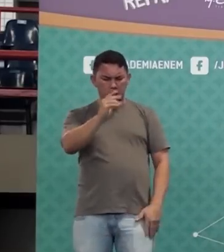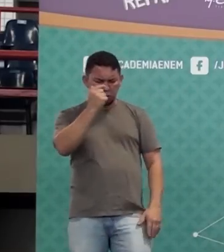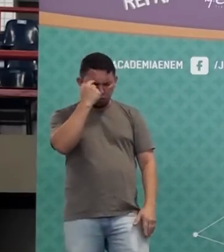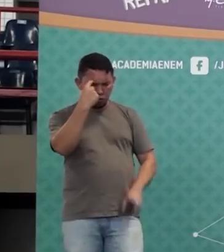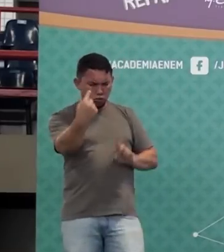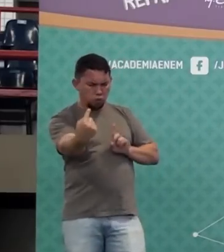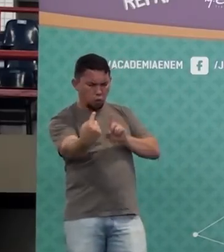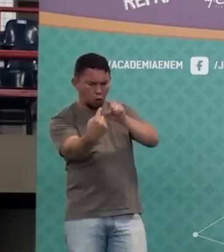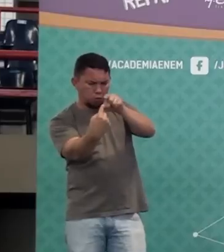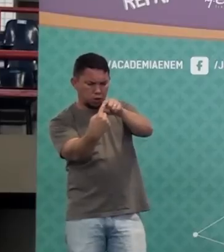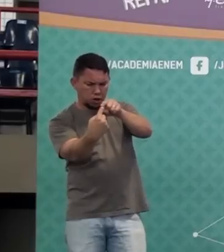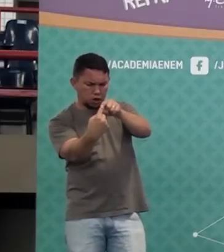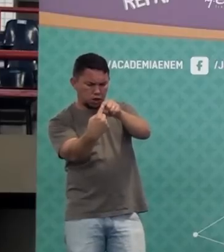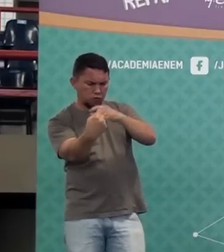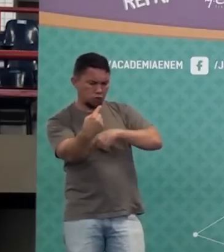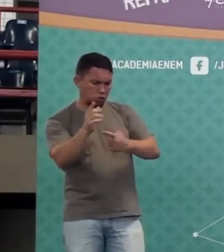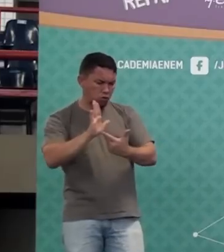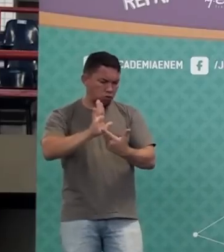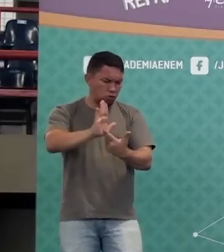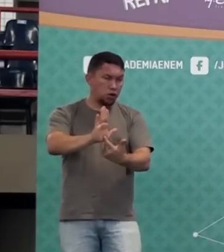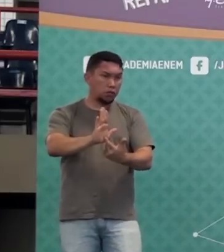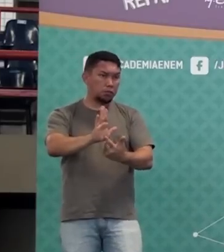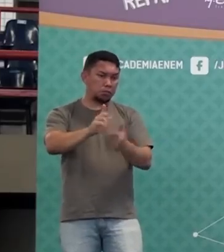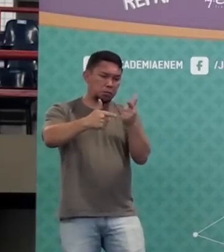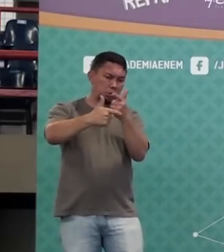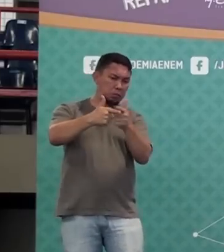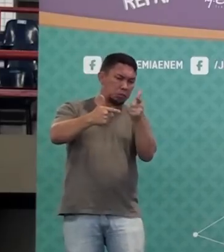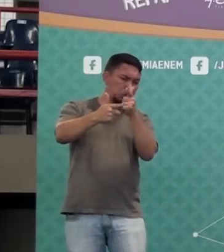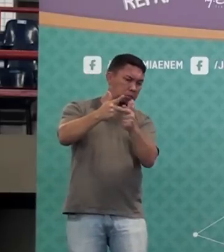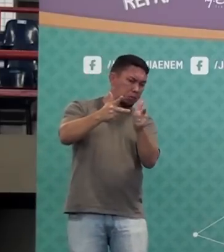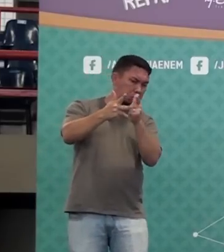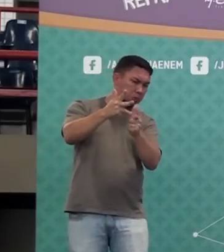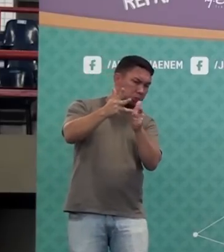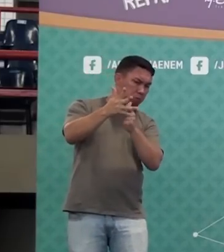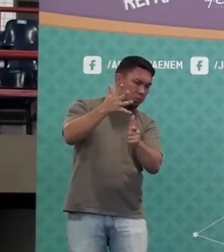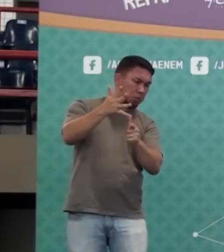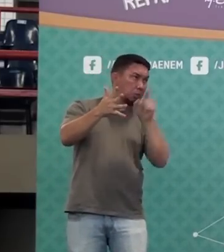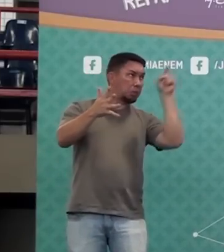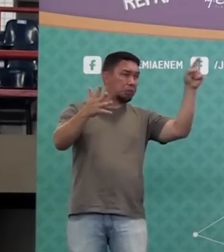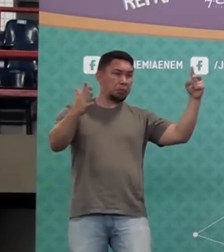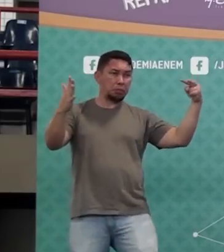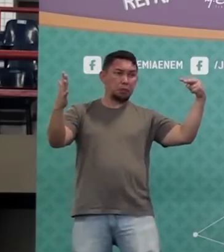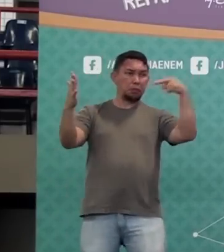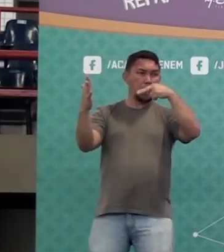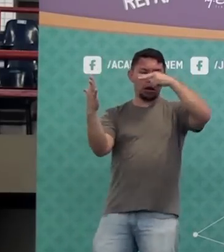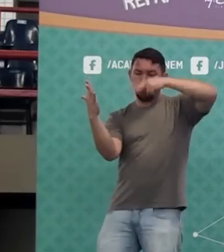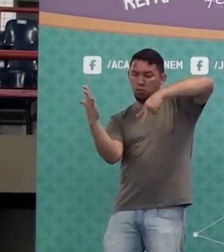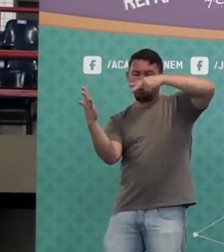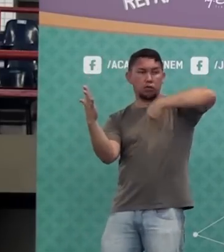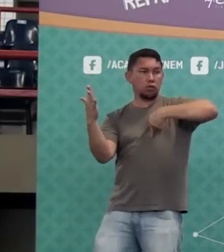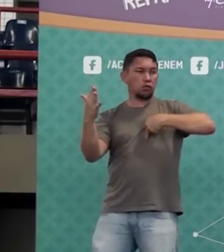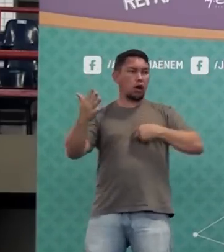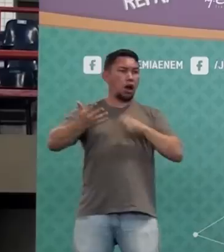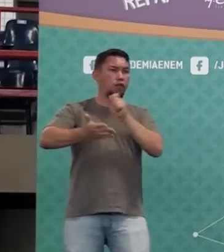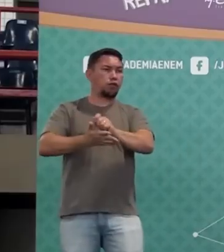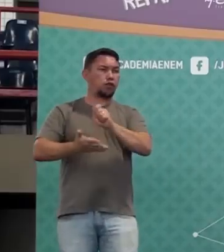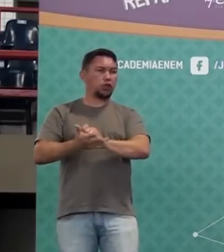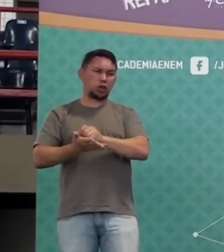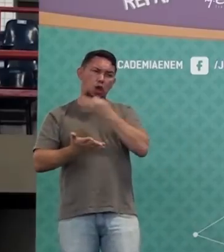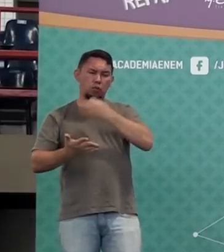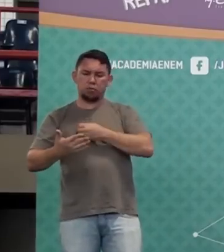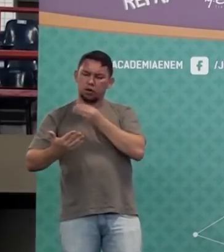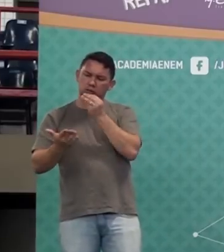intenção de mostrar os meus pontos de vista para o leitor? Aí você anota pelo menos